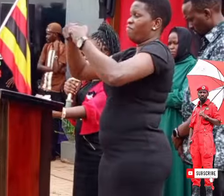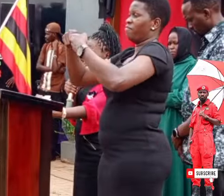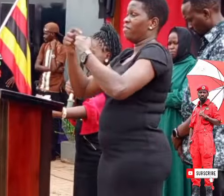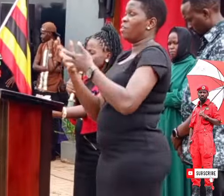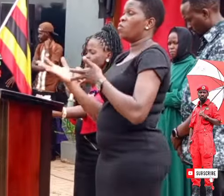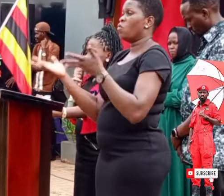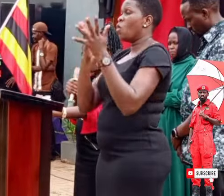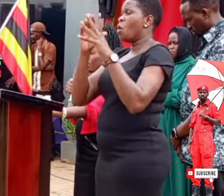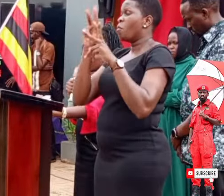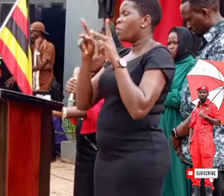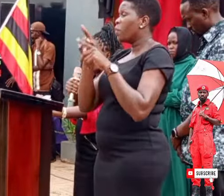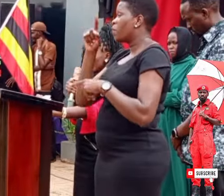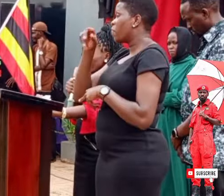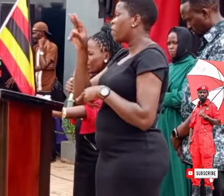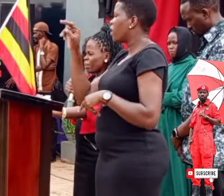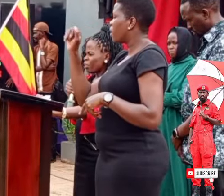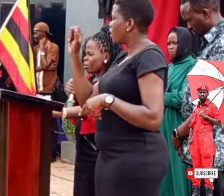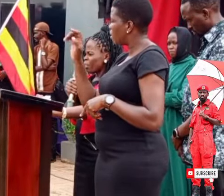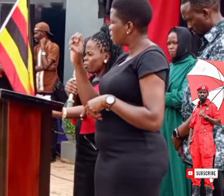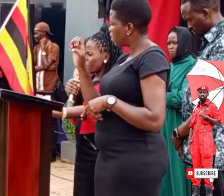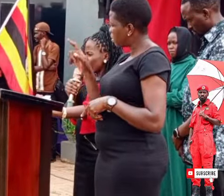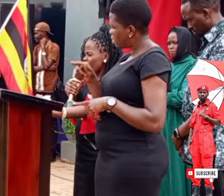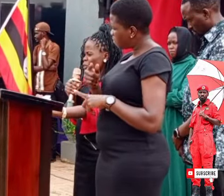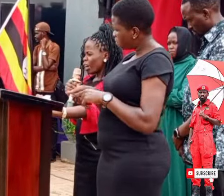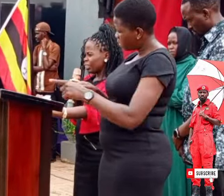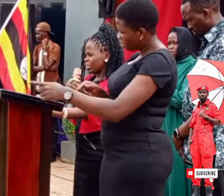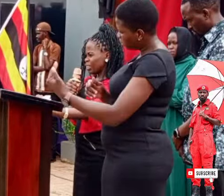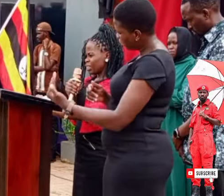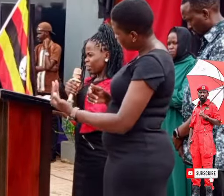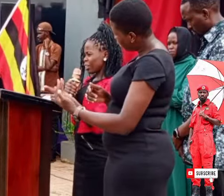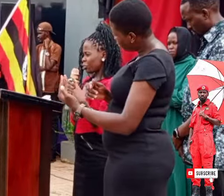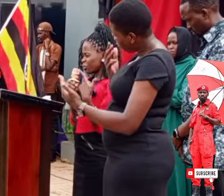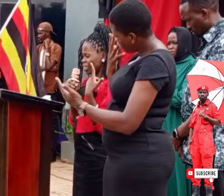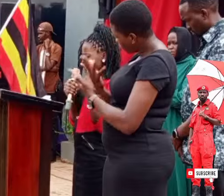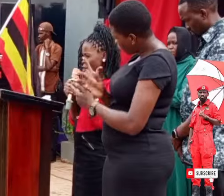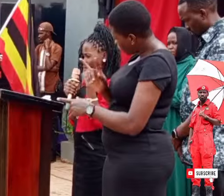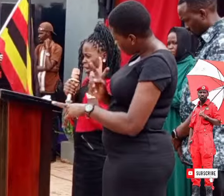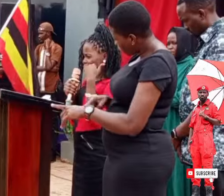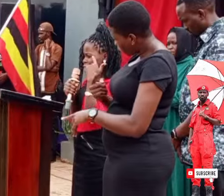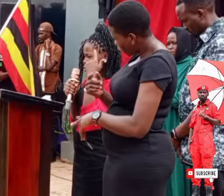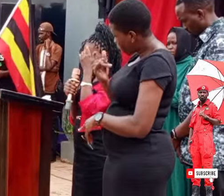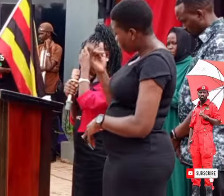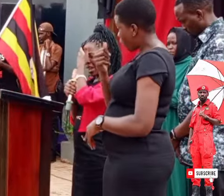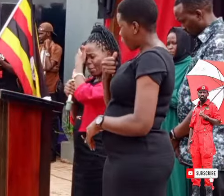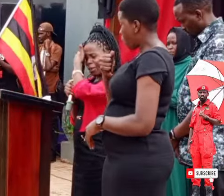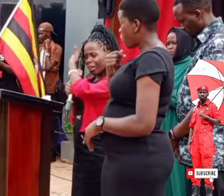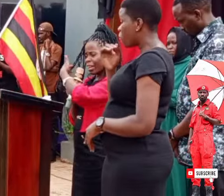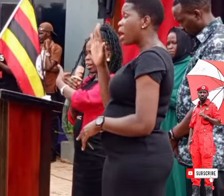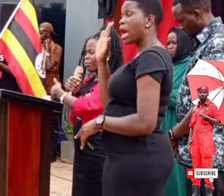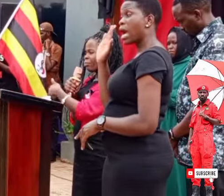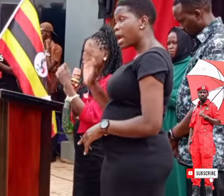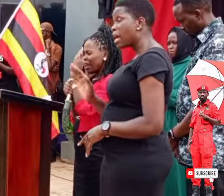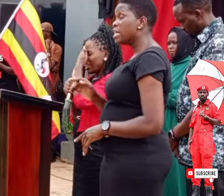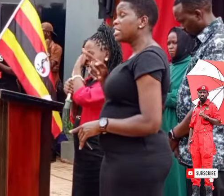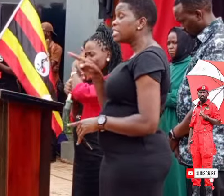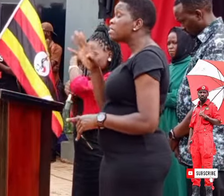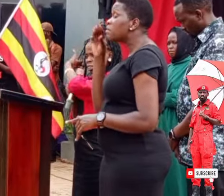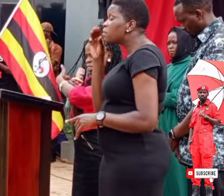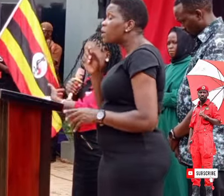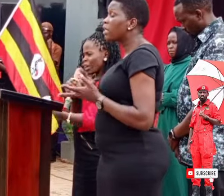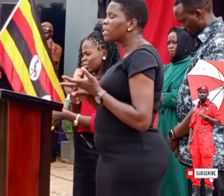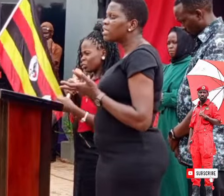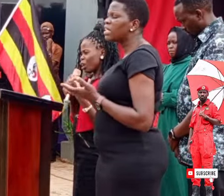ezaliwebalebantukunetwala bantu nateete omukazi omukogu bagamba naye omwana oyo mwamukwatiddeze kati omusirikale omu n'abalyamu olukwe